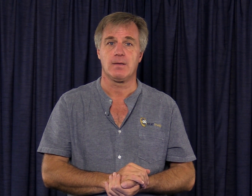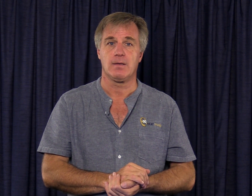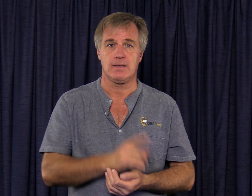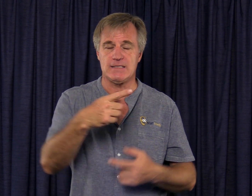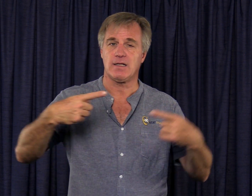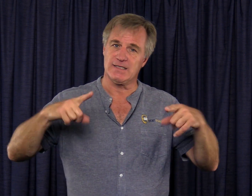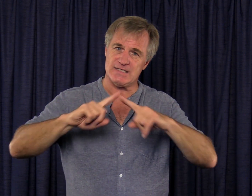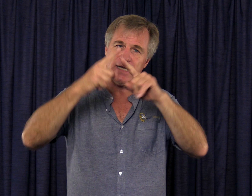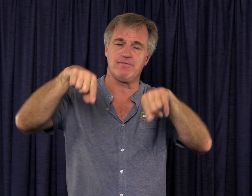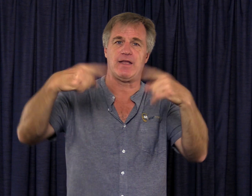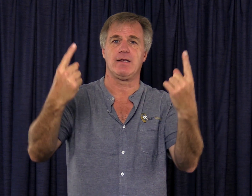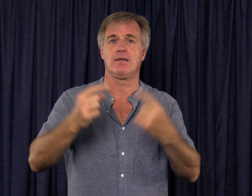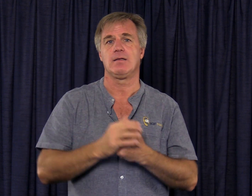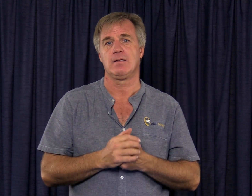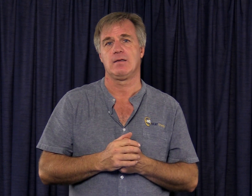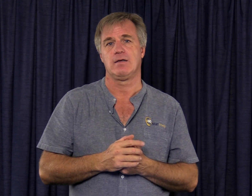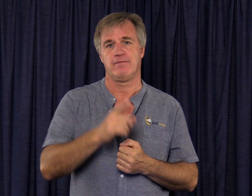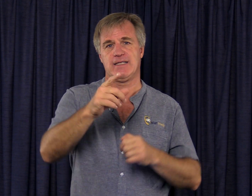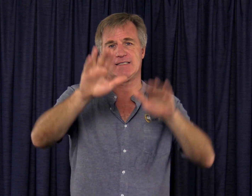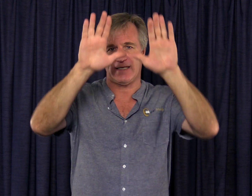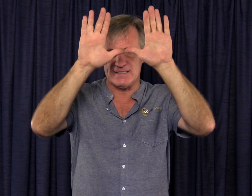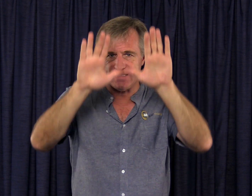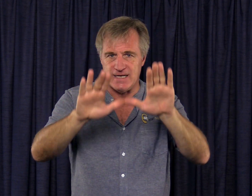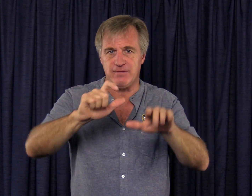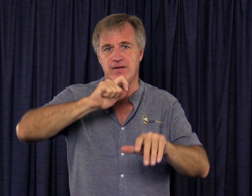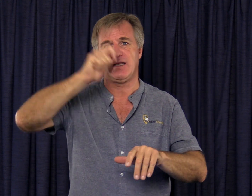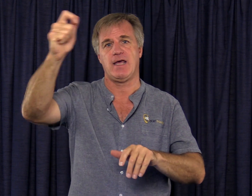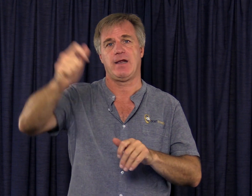Jy sal die stryd wen, want jy is die geseënde van die Here.